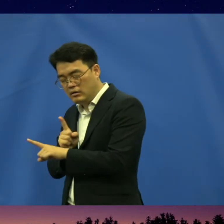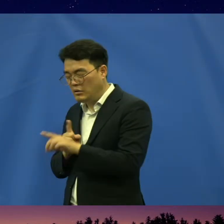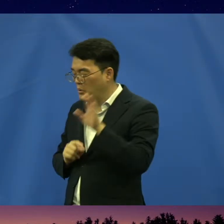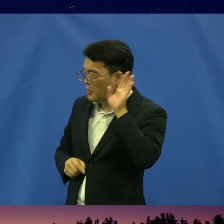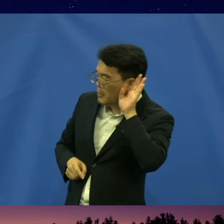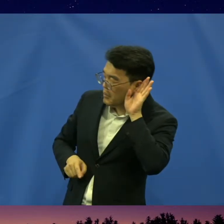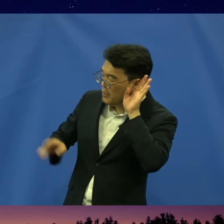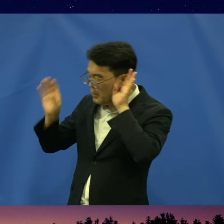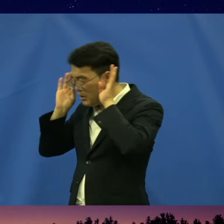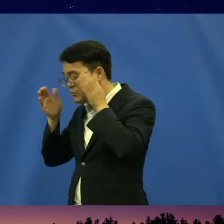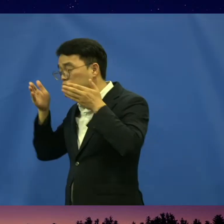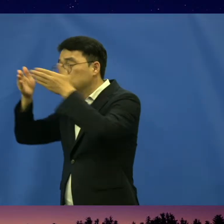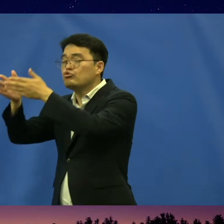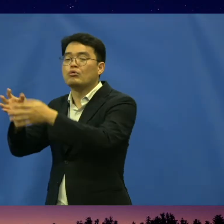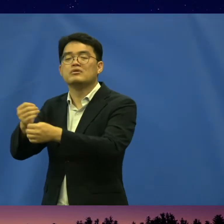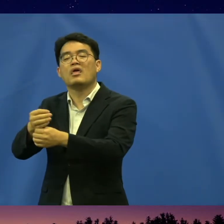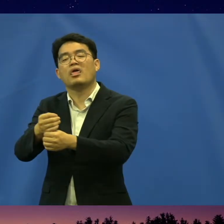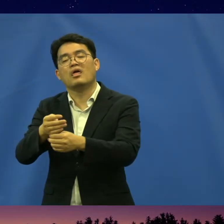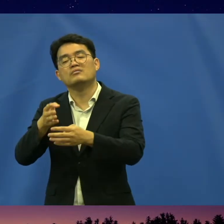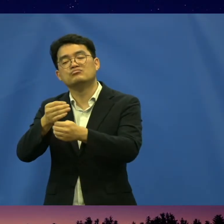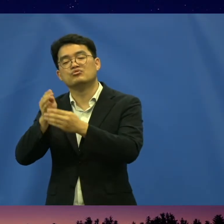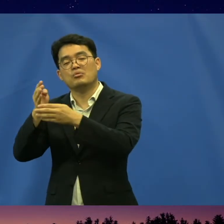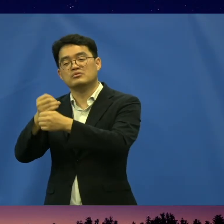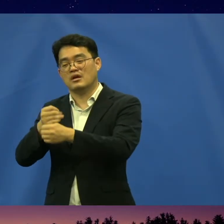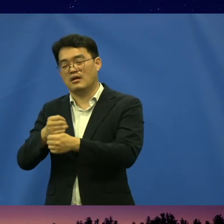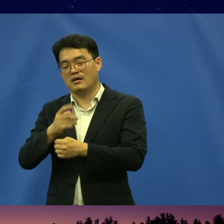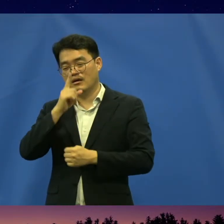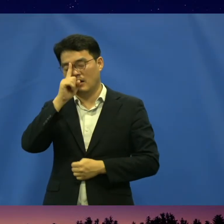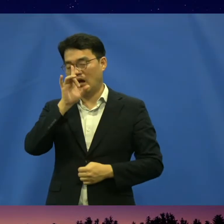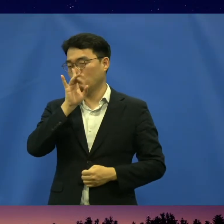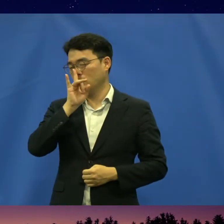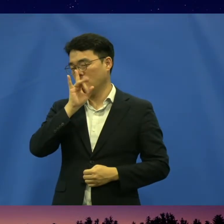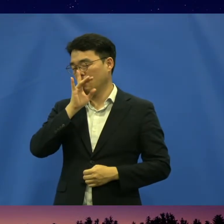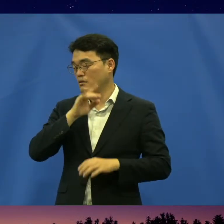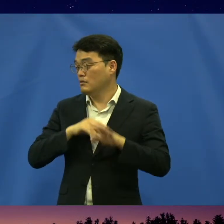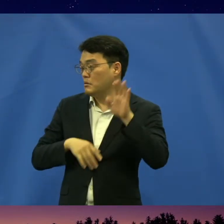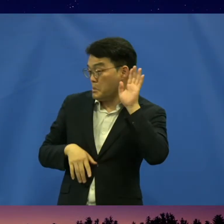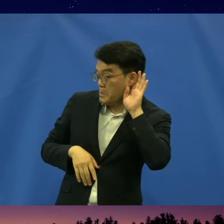합니다. 왜 몰입이 안 되고 다른 사람 기도만 듣다 가는 거예요?